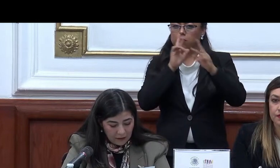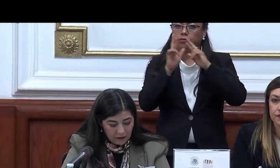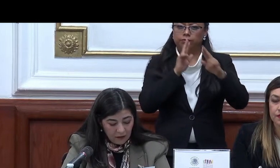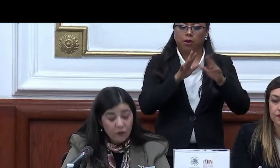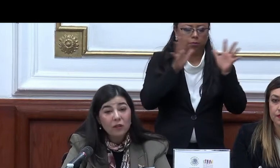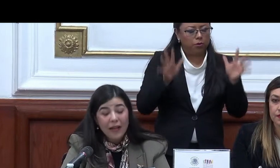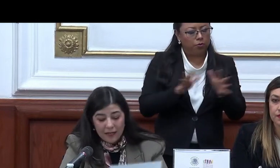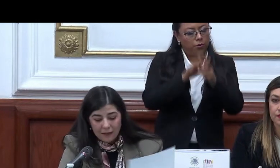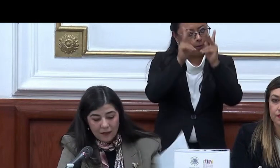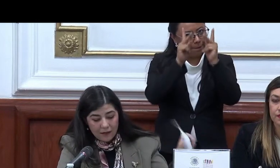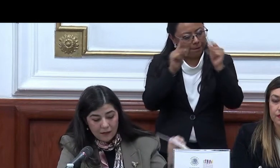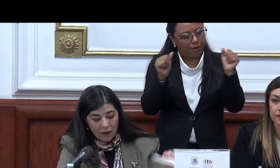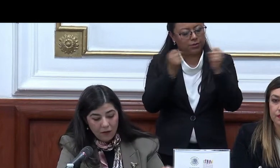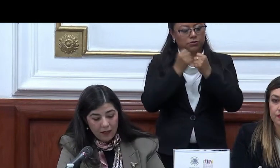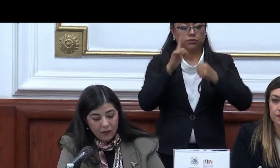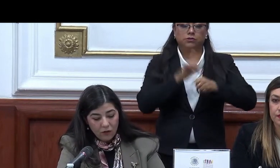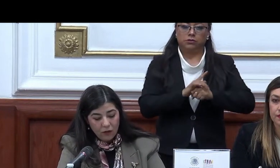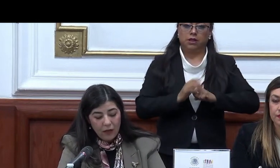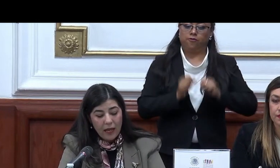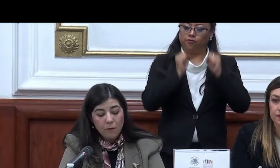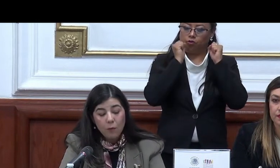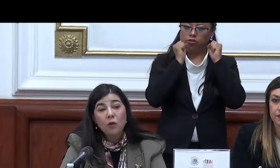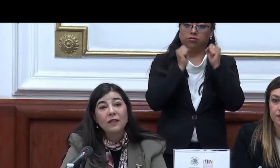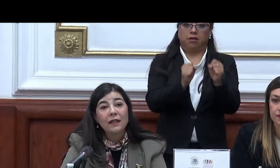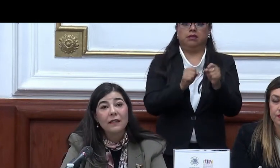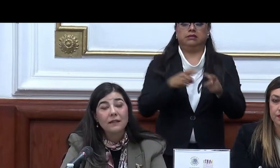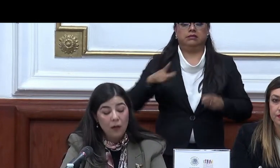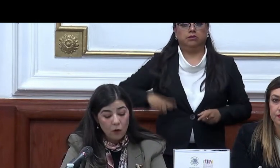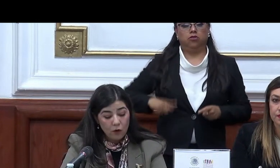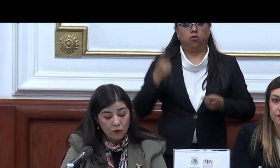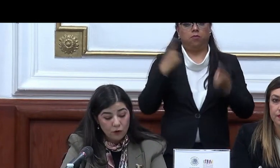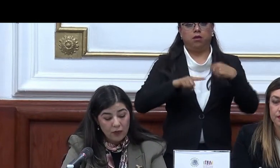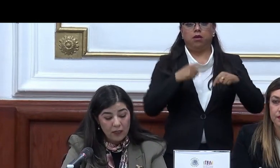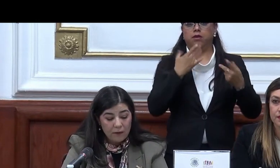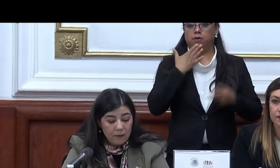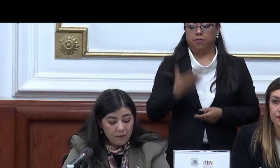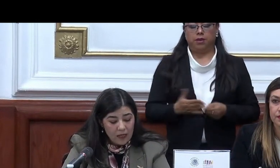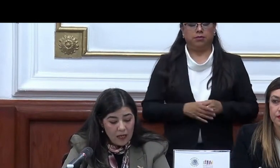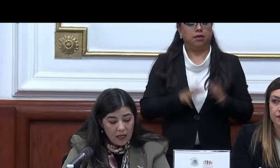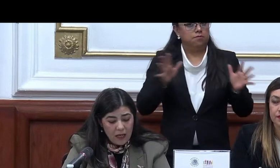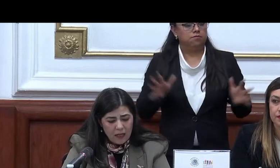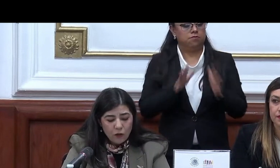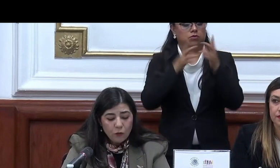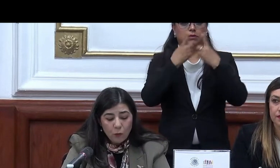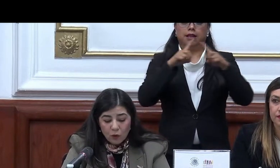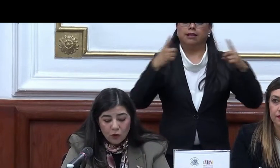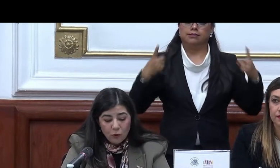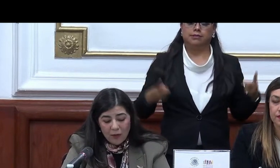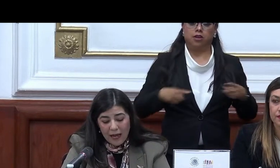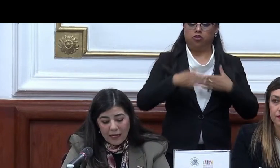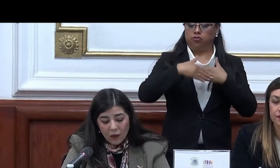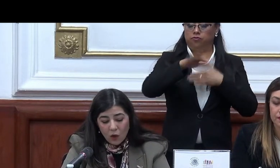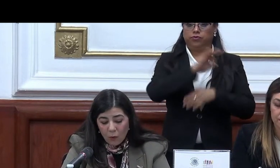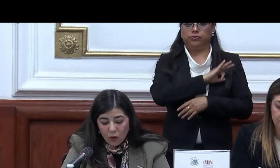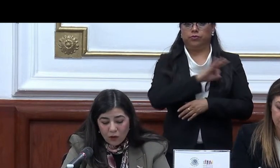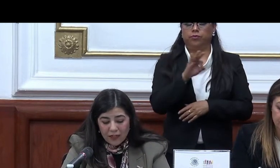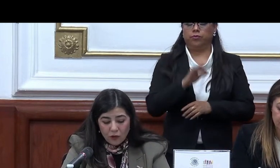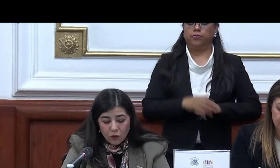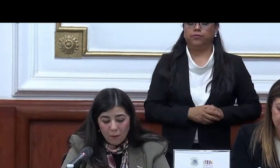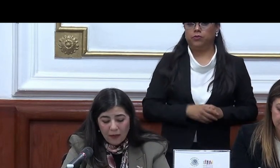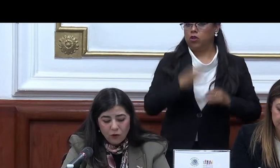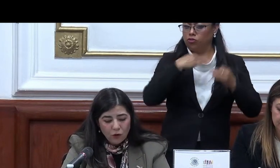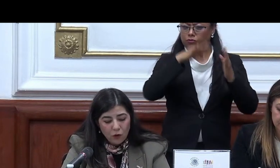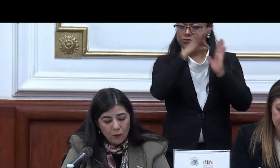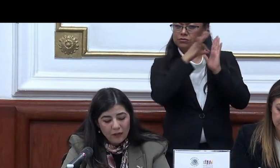social, fortalecen el Estado de Derecho e impulsan el desarrollo sostenible. Estos puntos subrayan cómo los